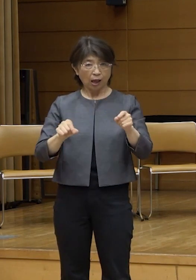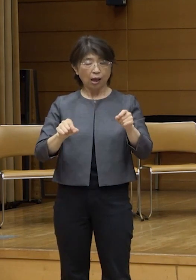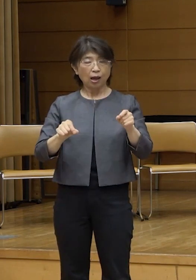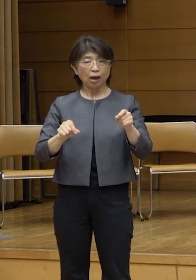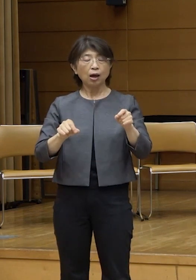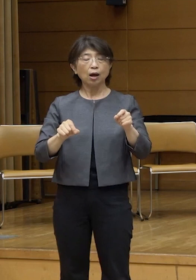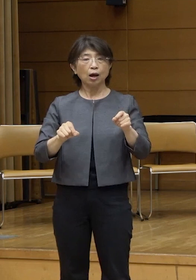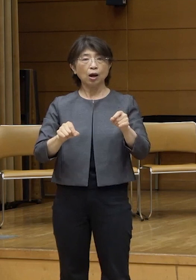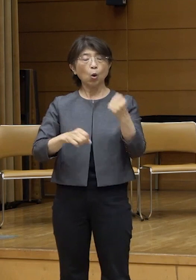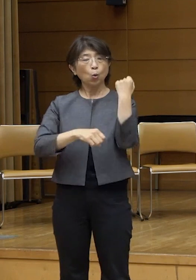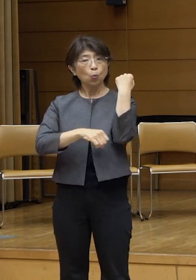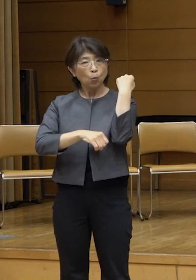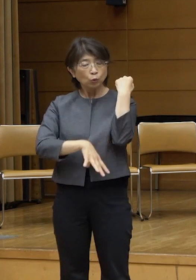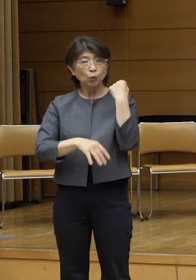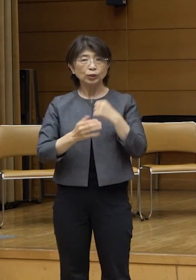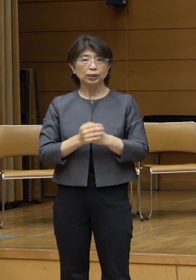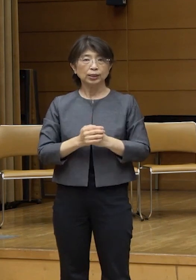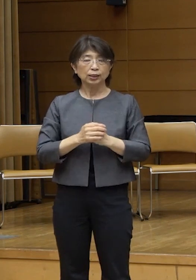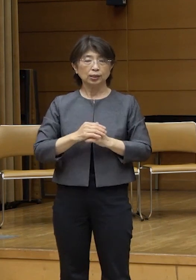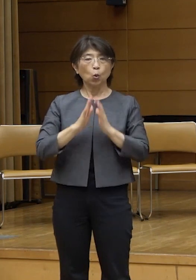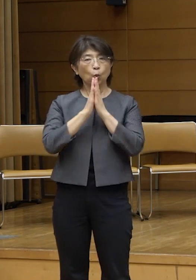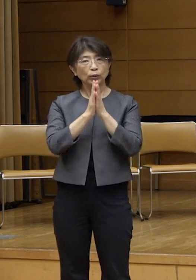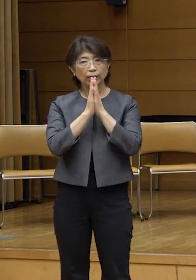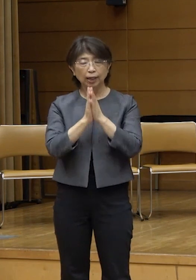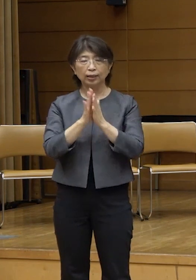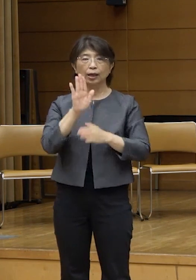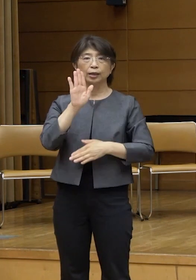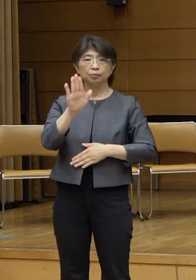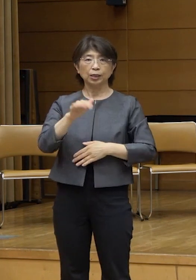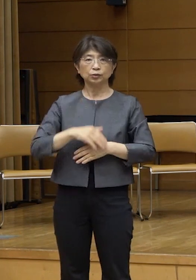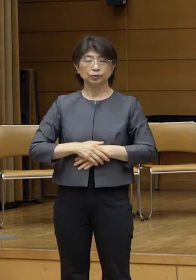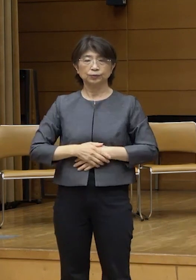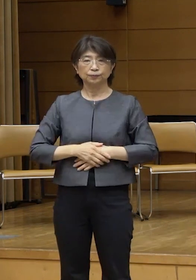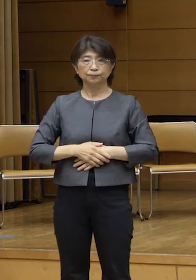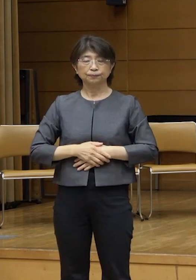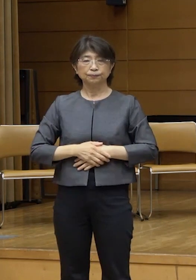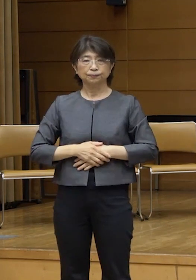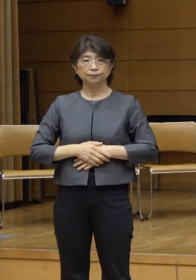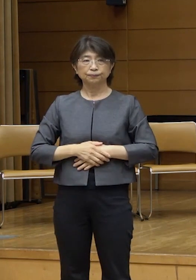かですね、少しお願いをさせていただきたいと思っています。パネル、